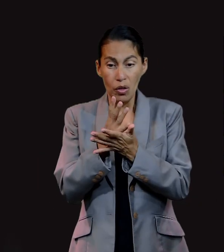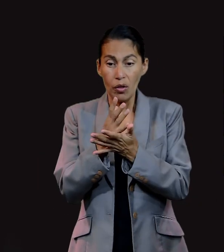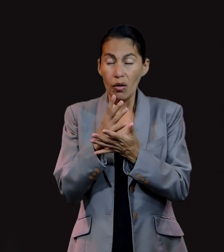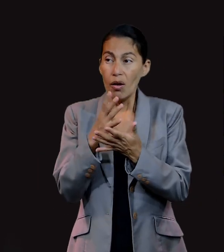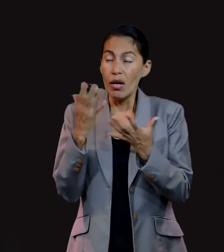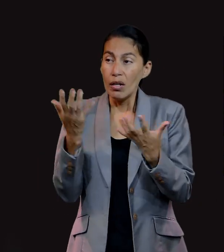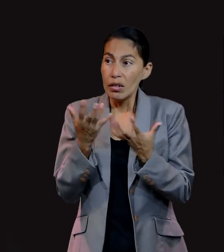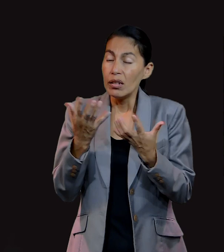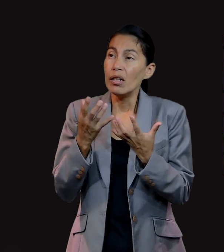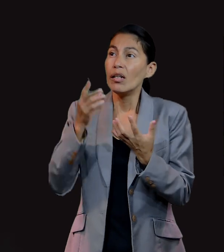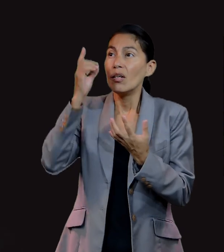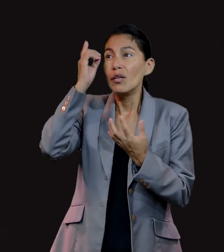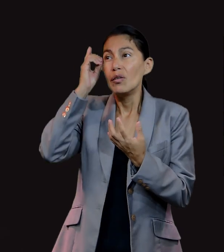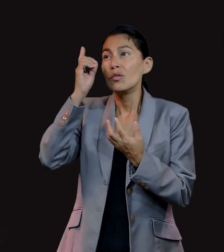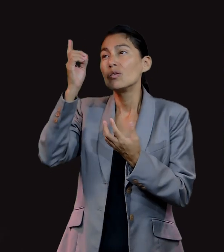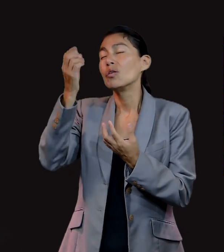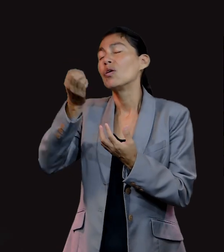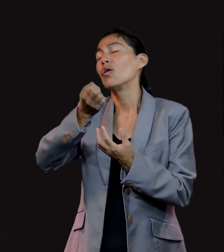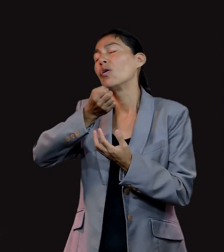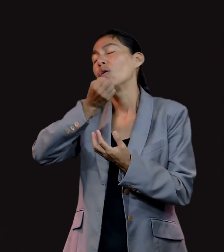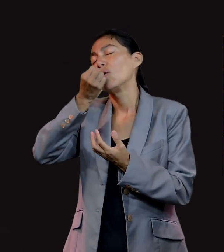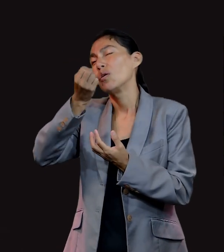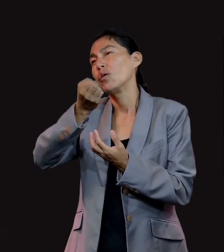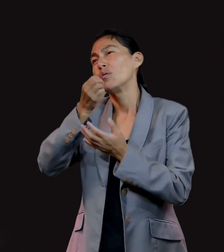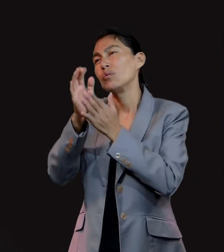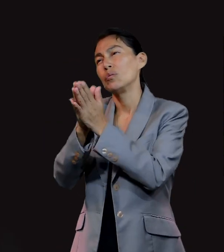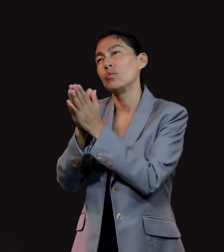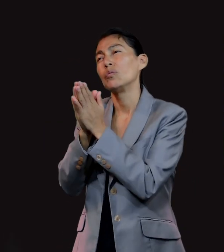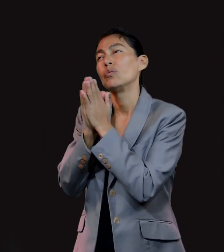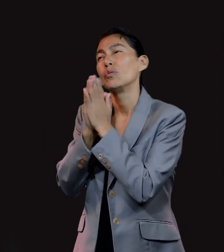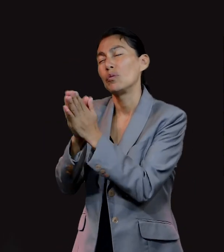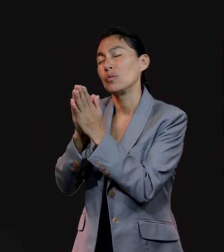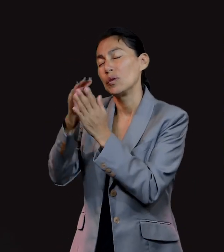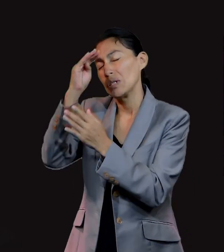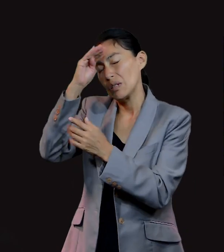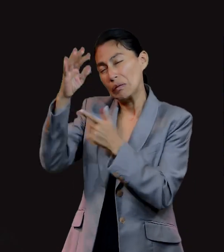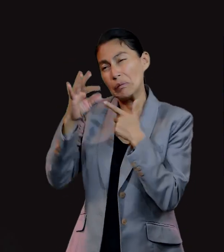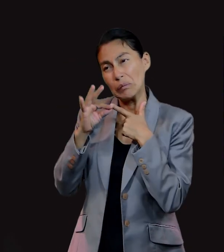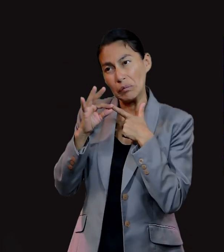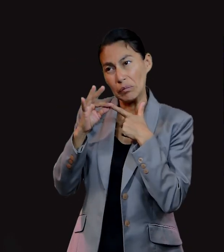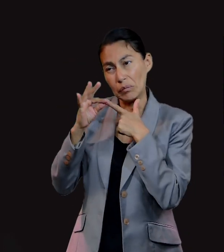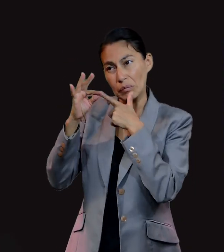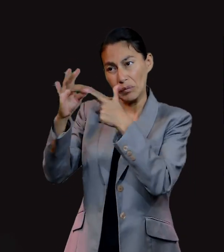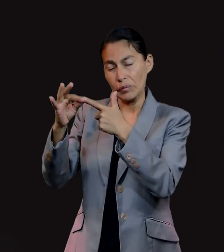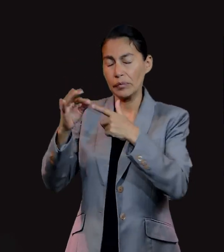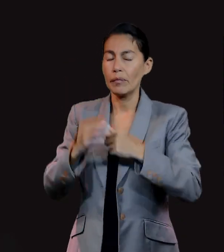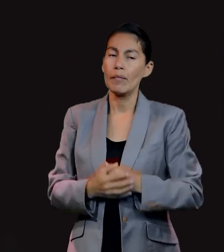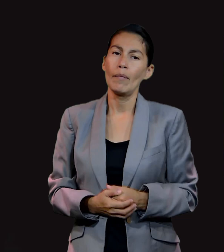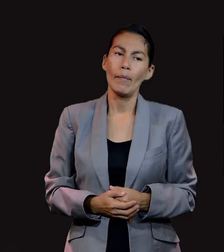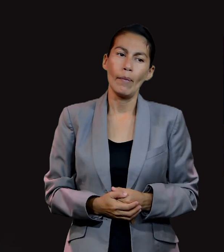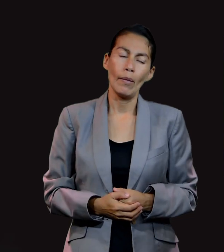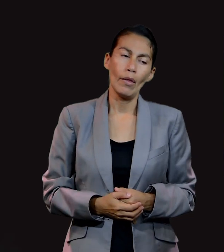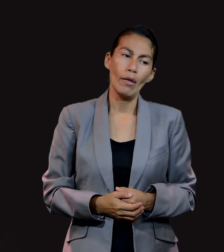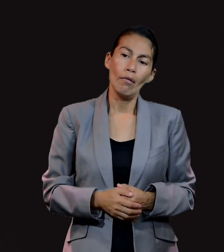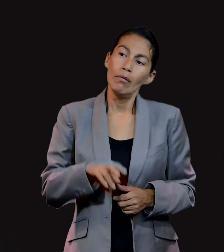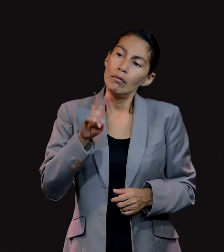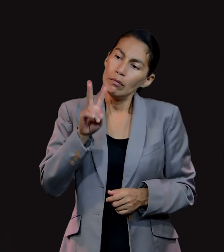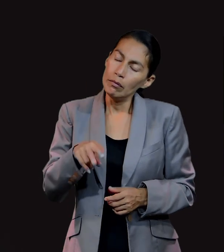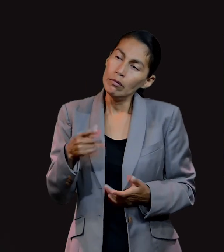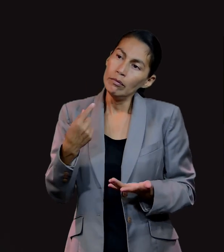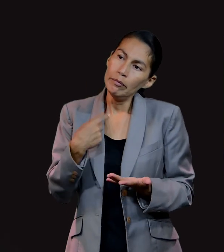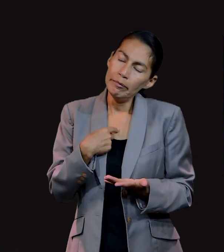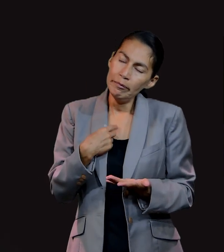cuando una persona ora y le pide a Dios de corazón que lo guíe. Realmente recién